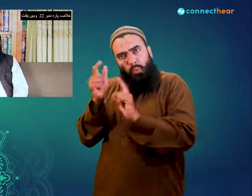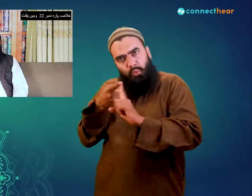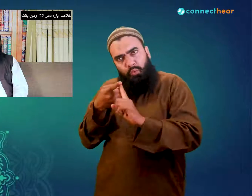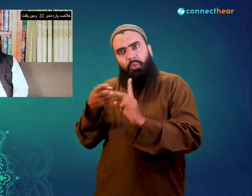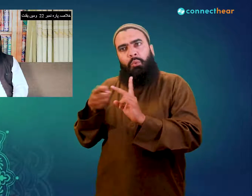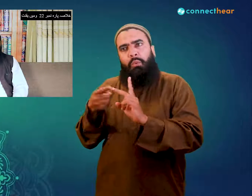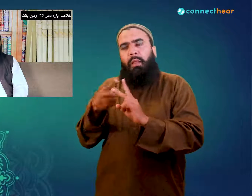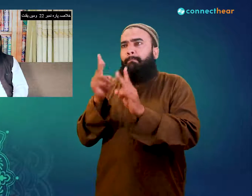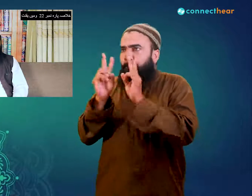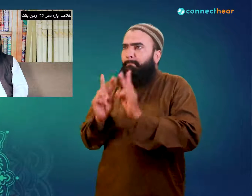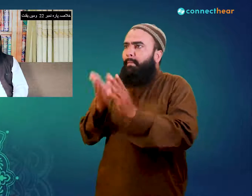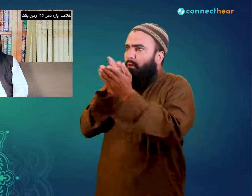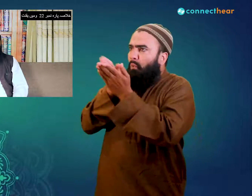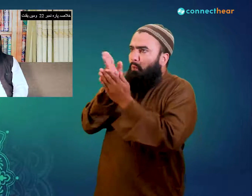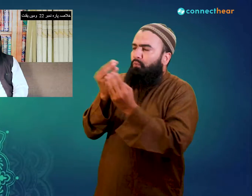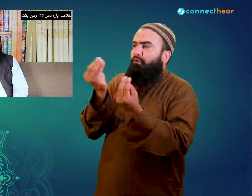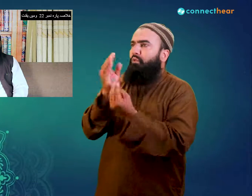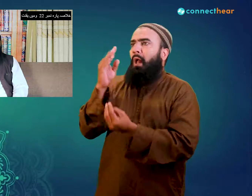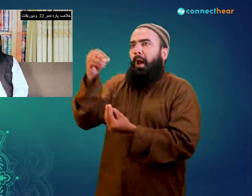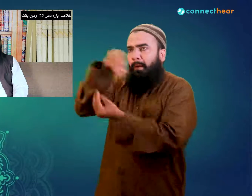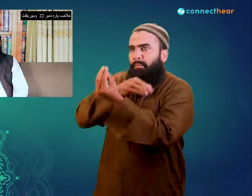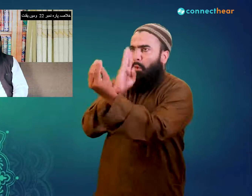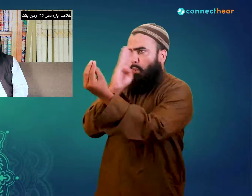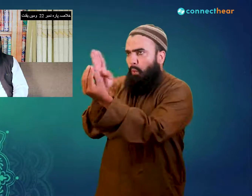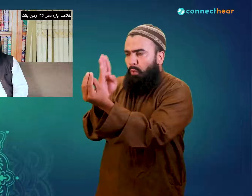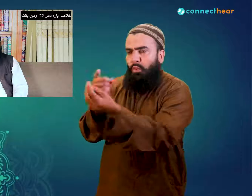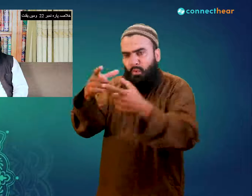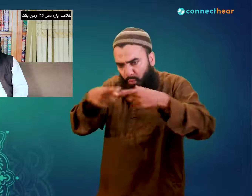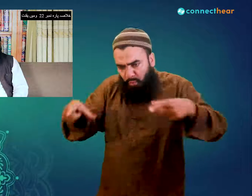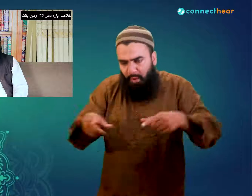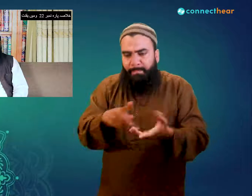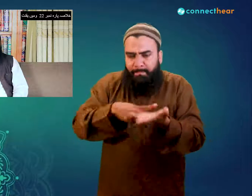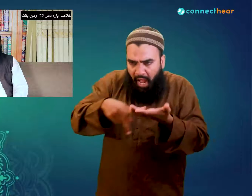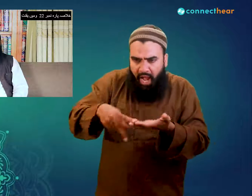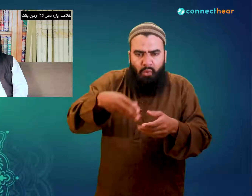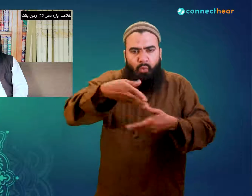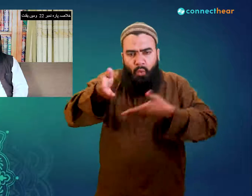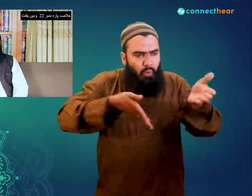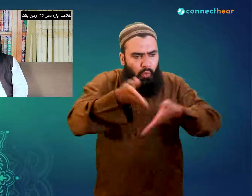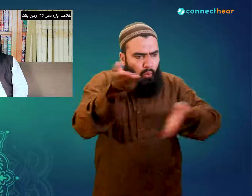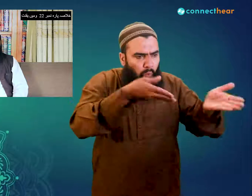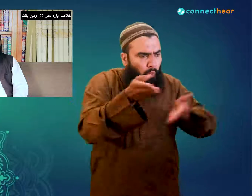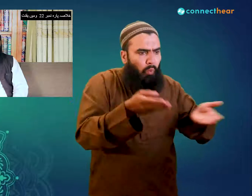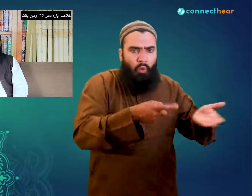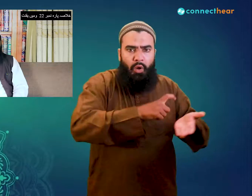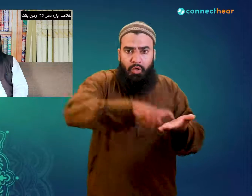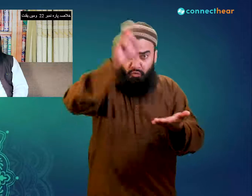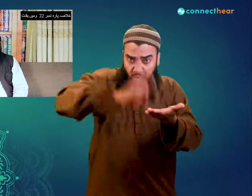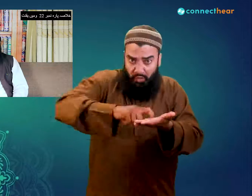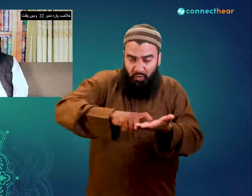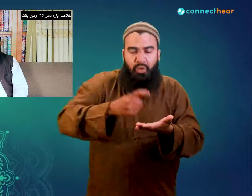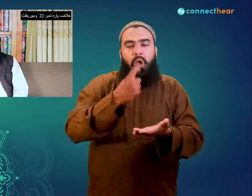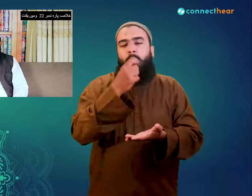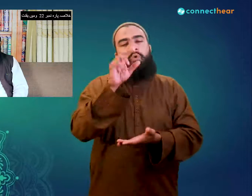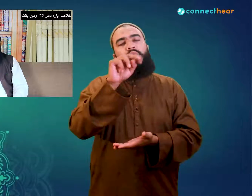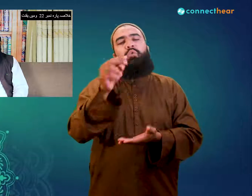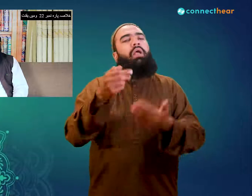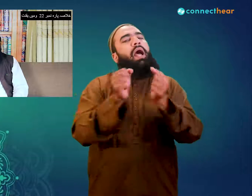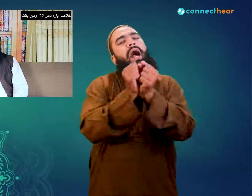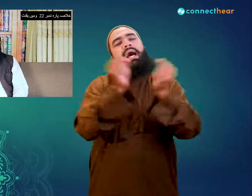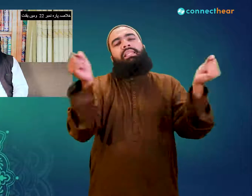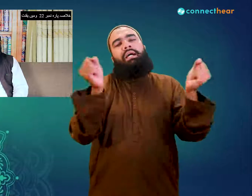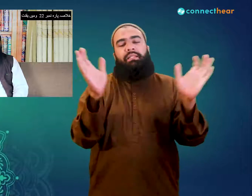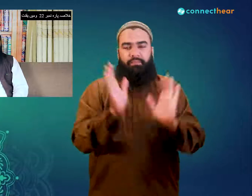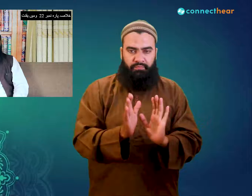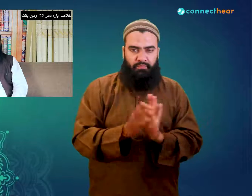وضو، قبلہ رخ ہونا، کسی مقام کا ہونا، جگہ کا پاک ہونا، اس قسم کی کوئی پابندی نہیں،